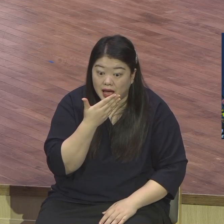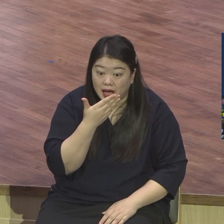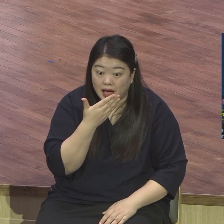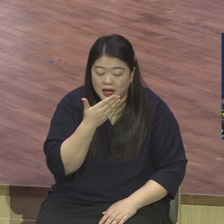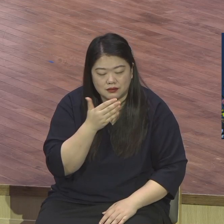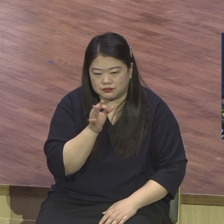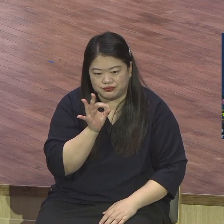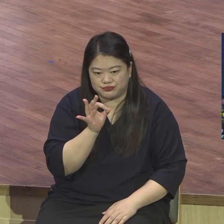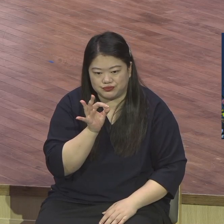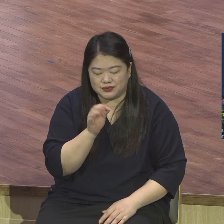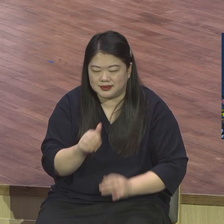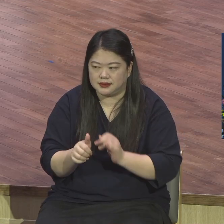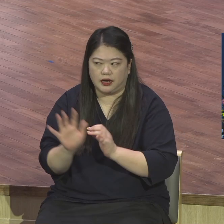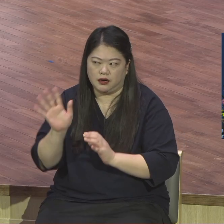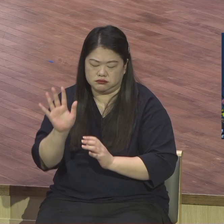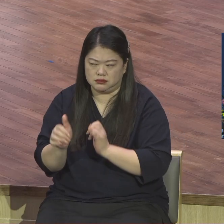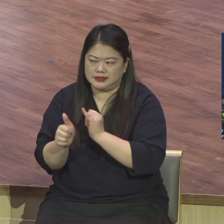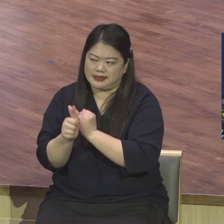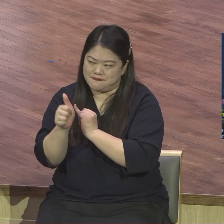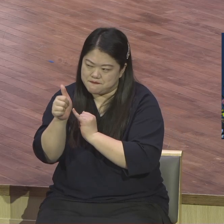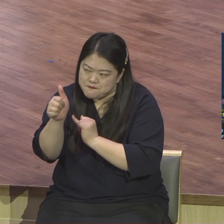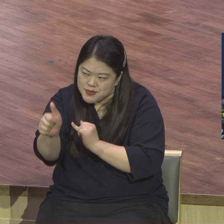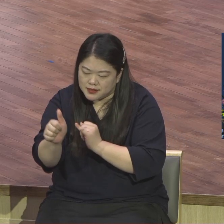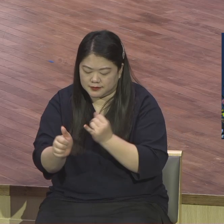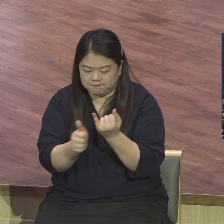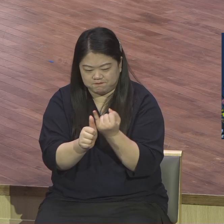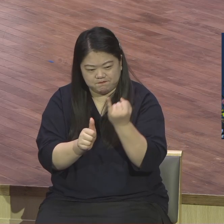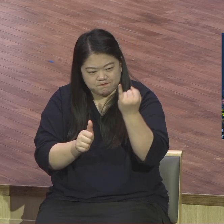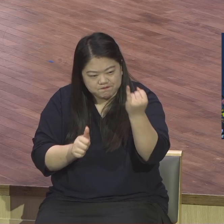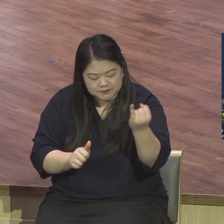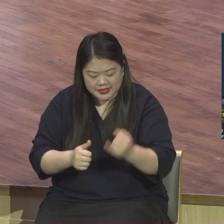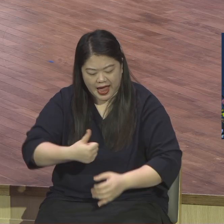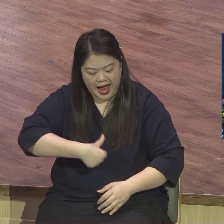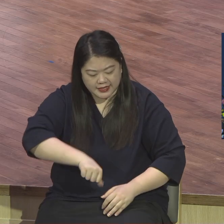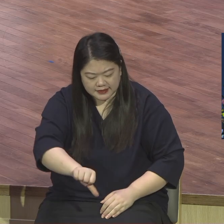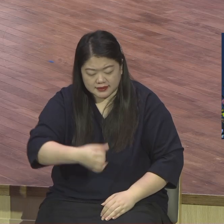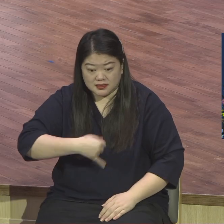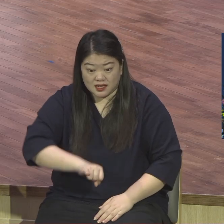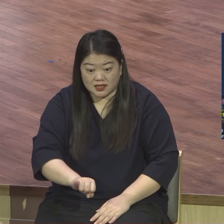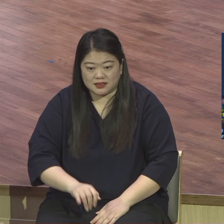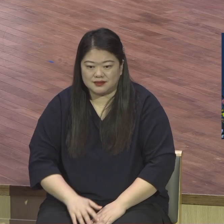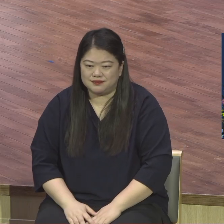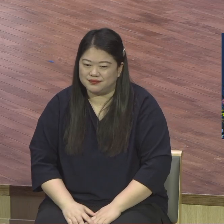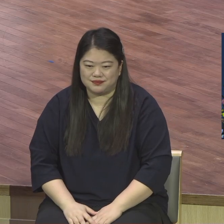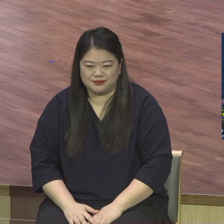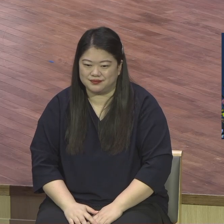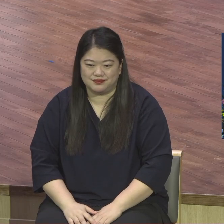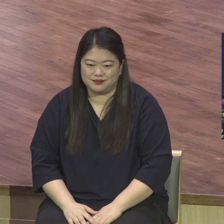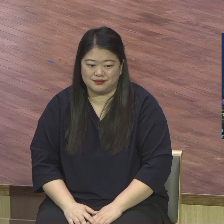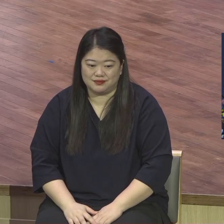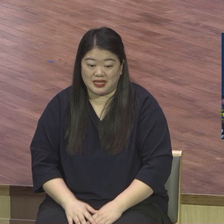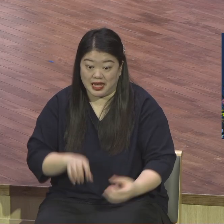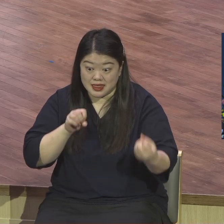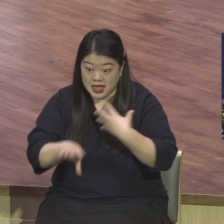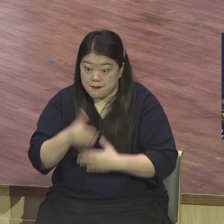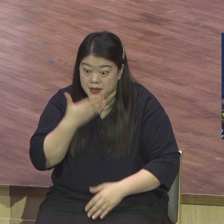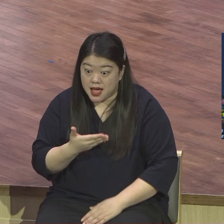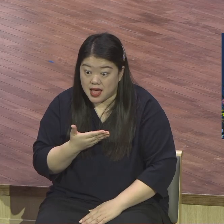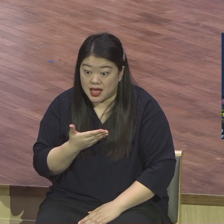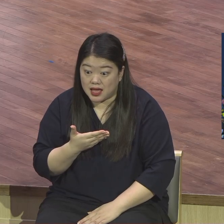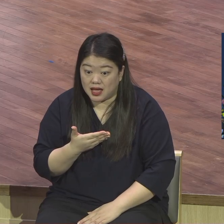아내, 내 자식, 뭐 여러분의 인간관계 그 답 없습니다. 여러분이 해결하려고 천만의 말씀